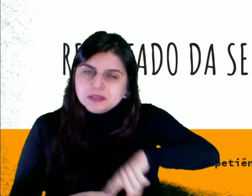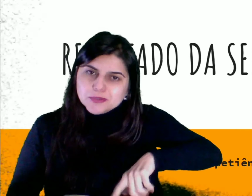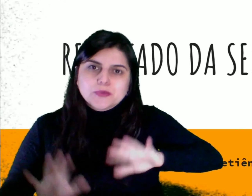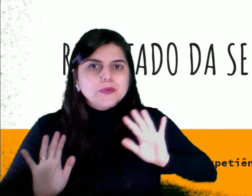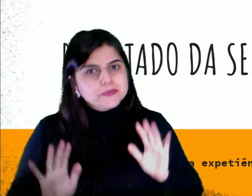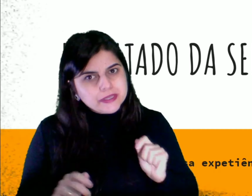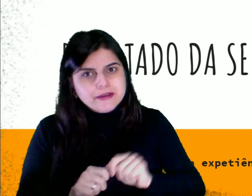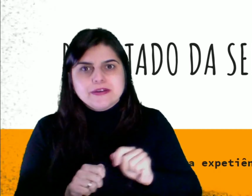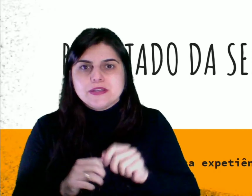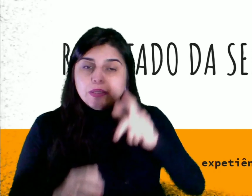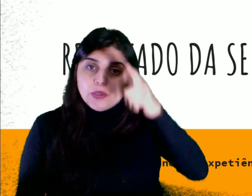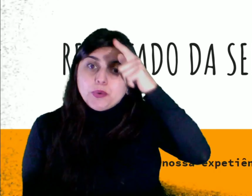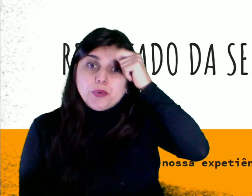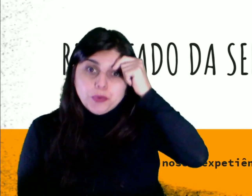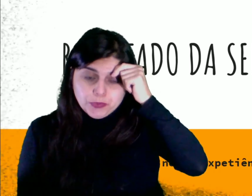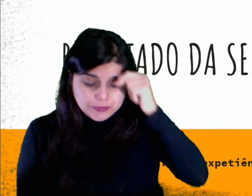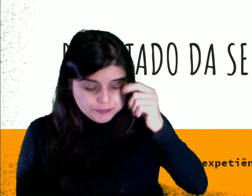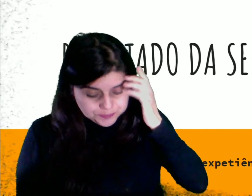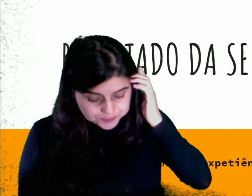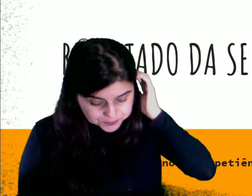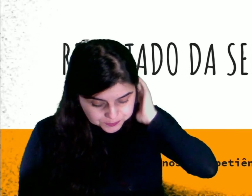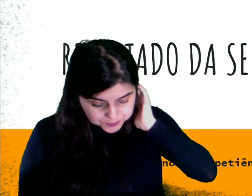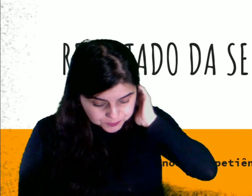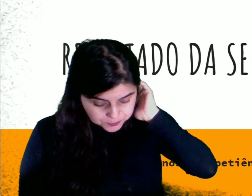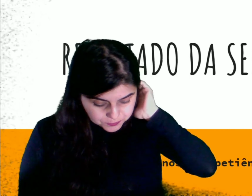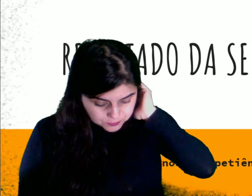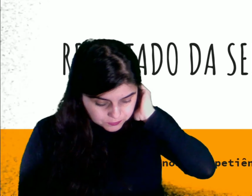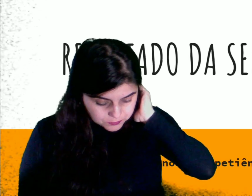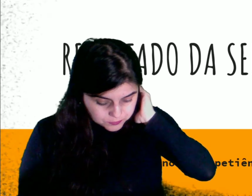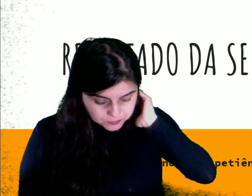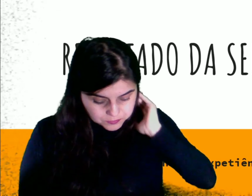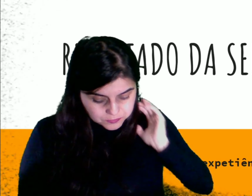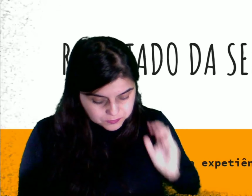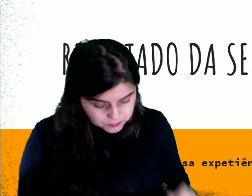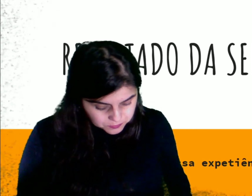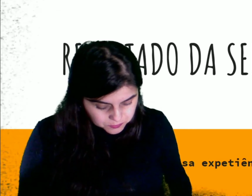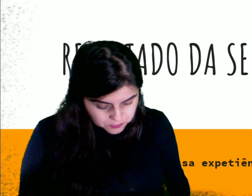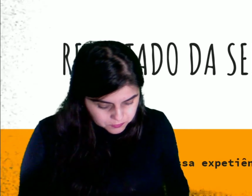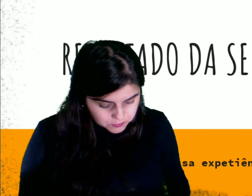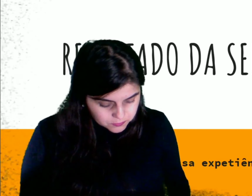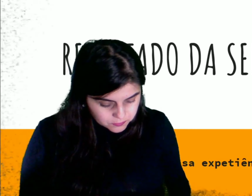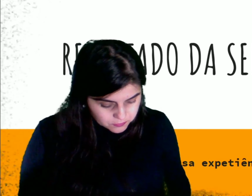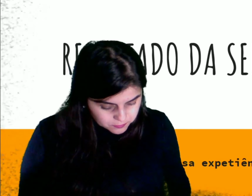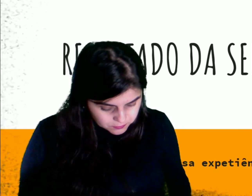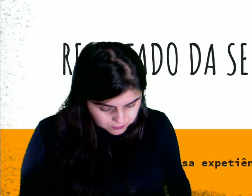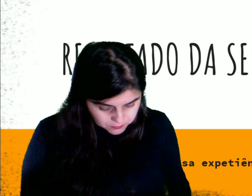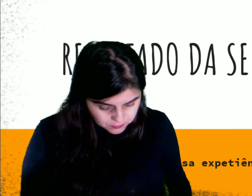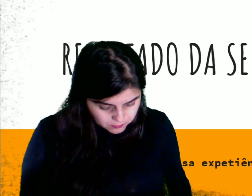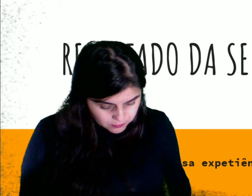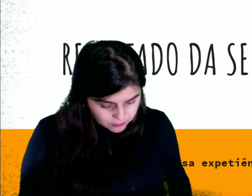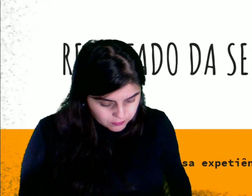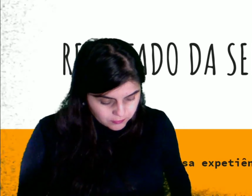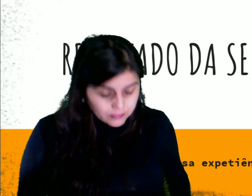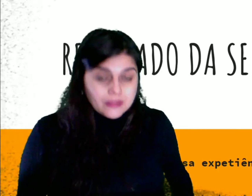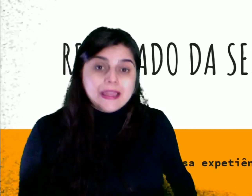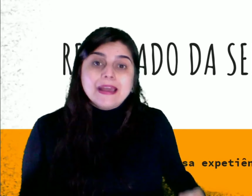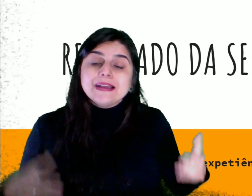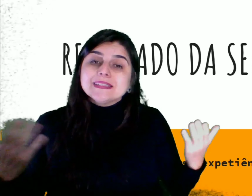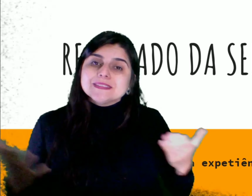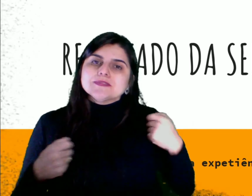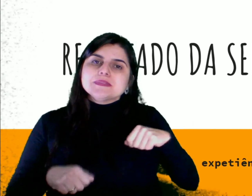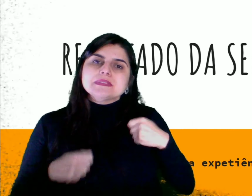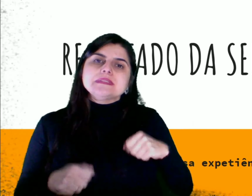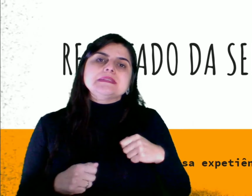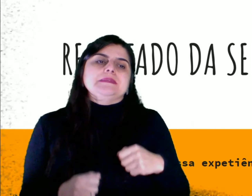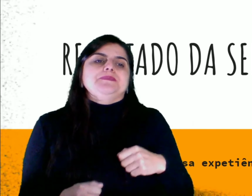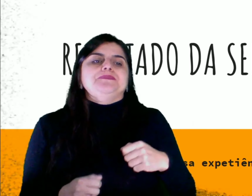Segunda, terça, quarta, segunda. Que bom que vai ter aquelas reprises, né? Desse feriado.